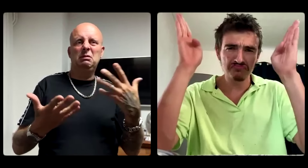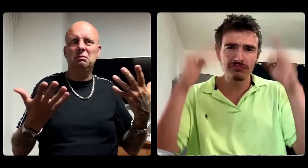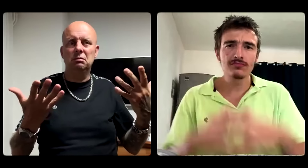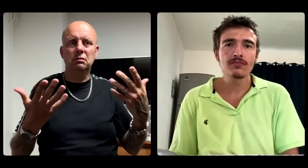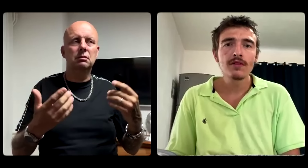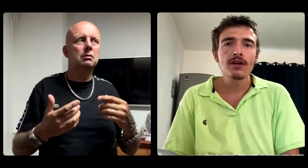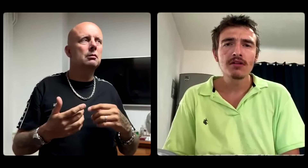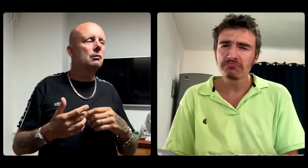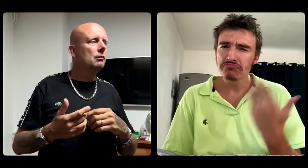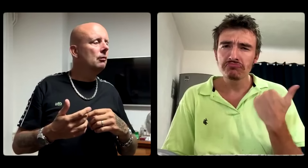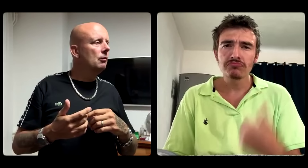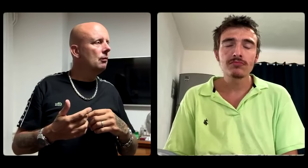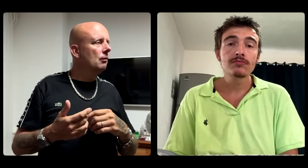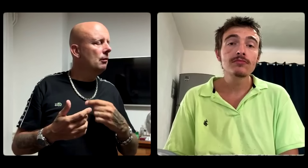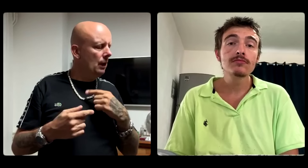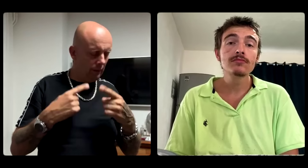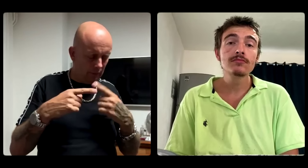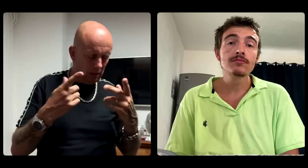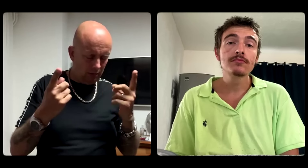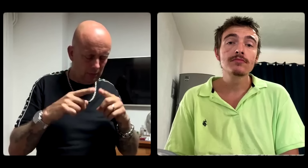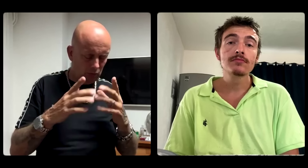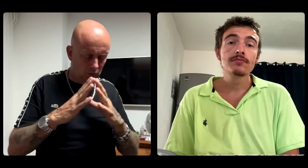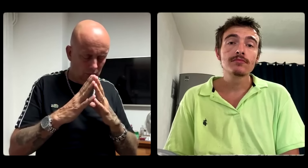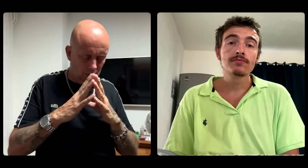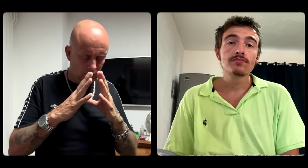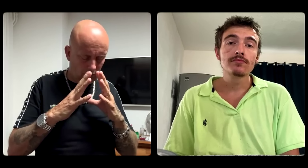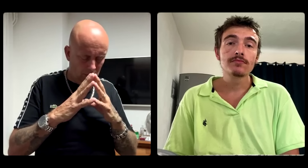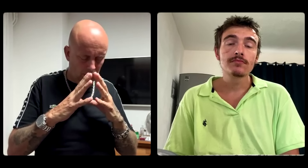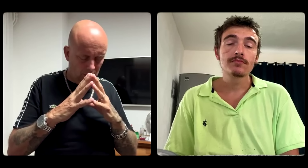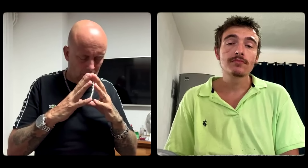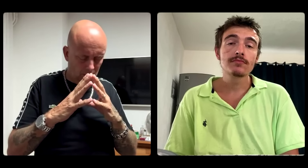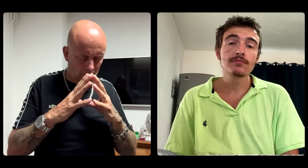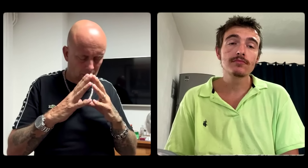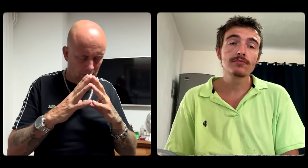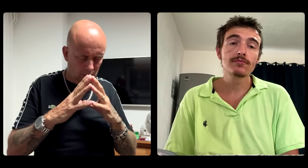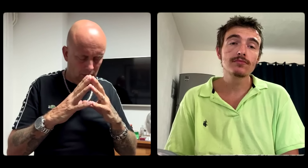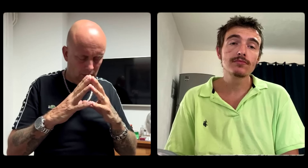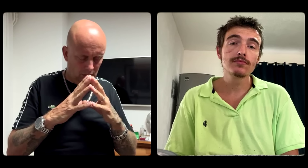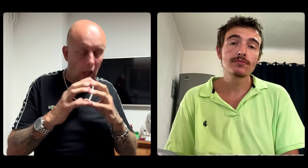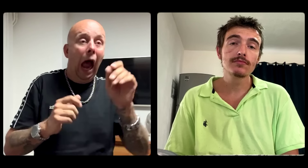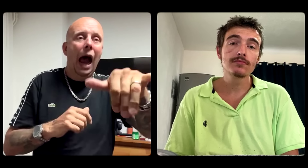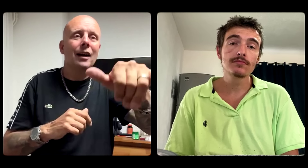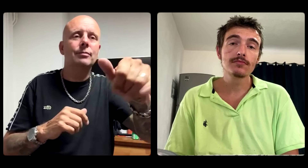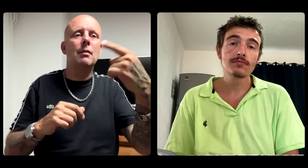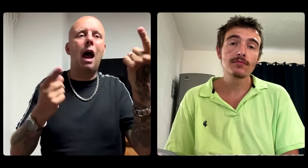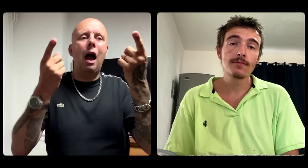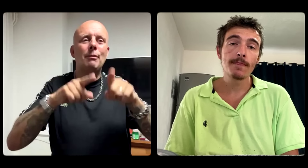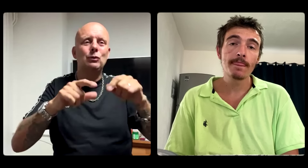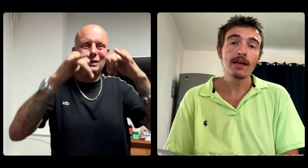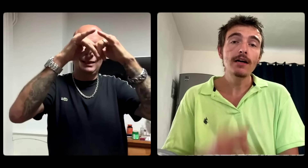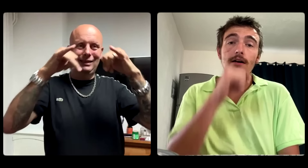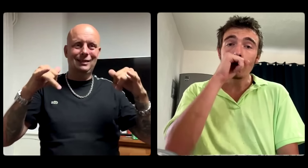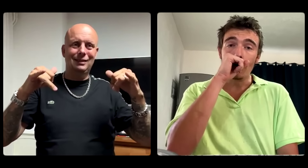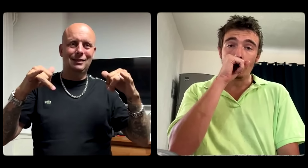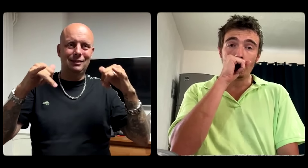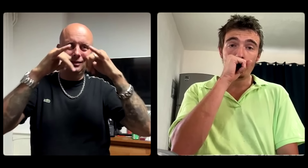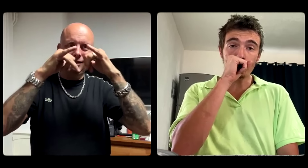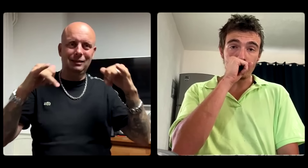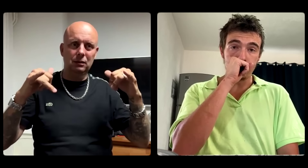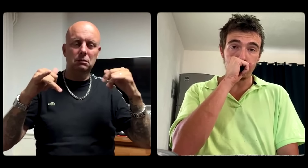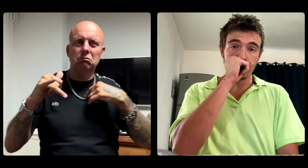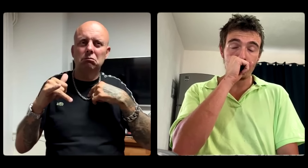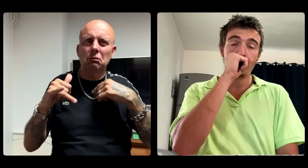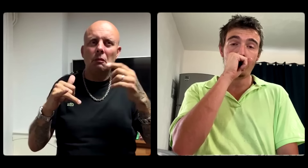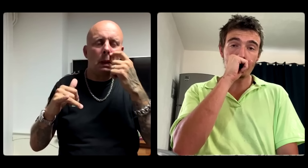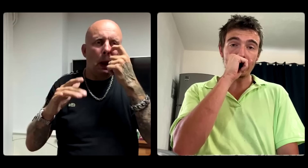Ja, dan is dat maar. Ik was sowieso voorlopig niet. Ja, ik ben dat 5 weken geleden nog